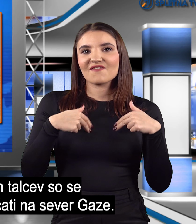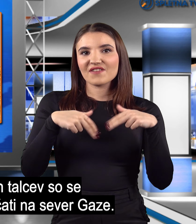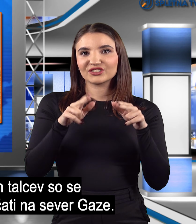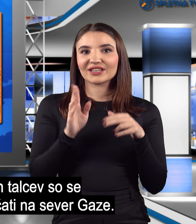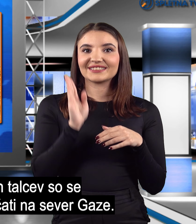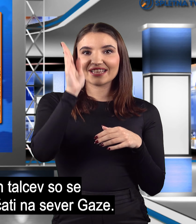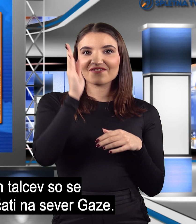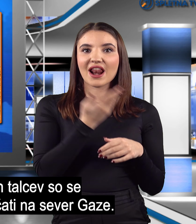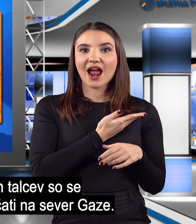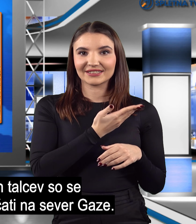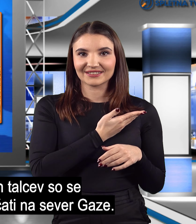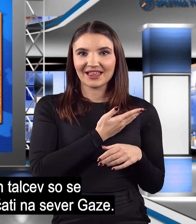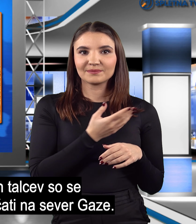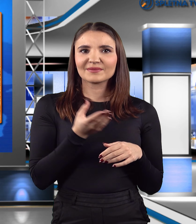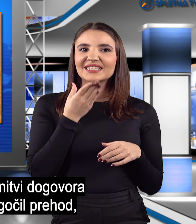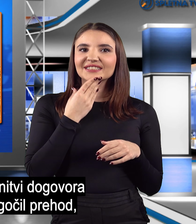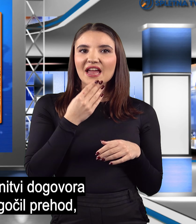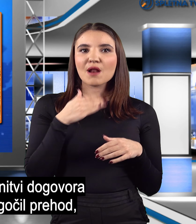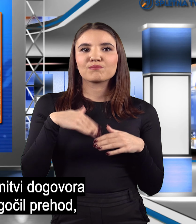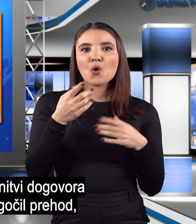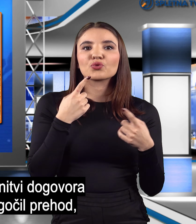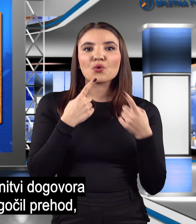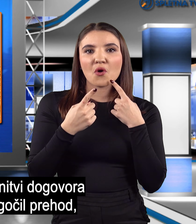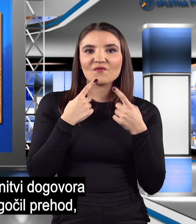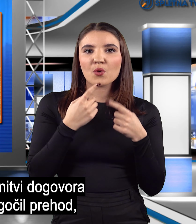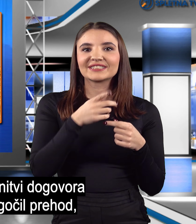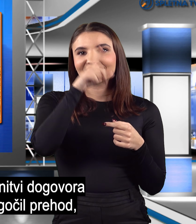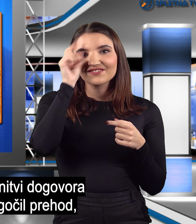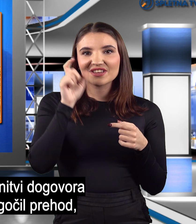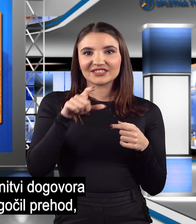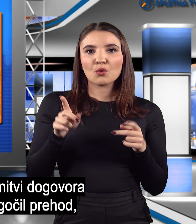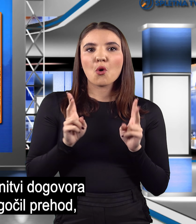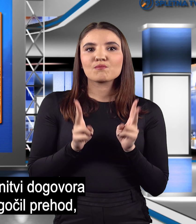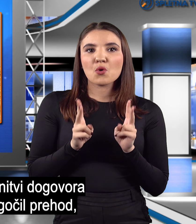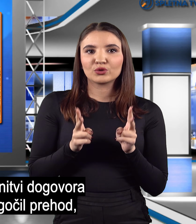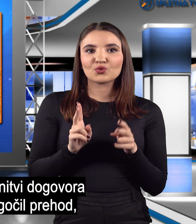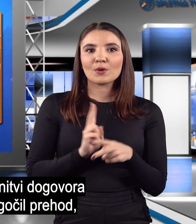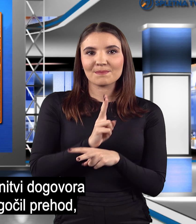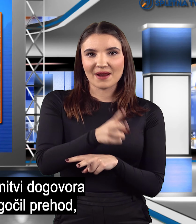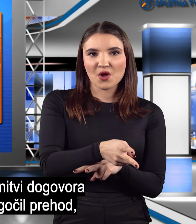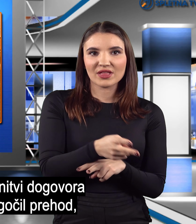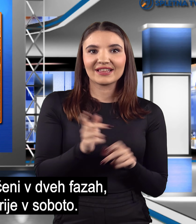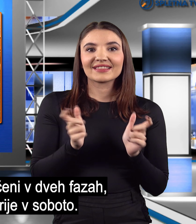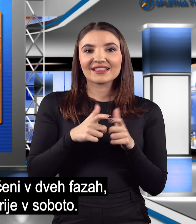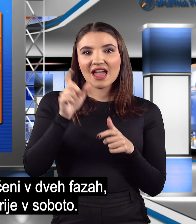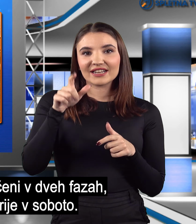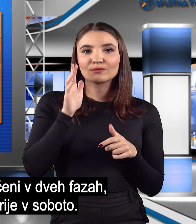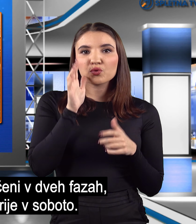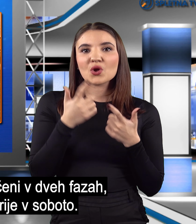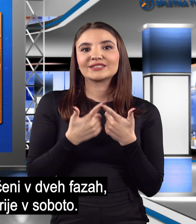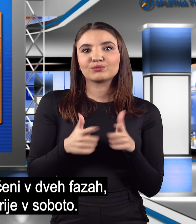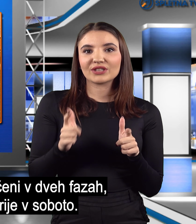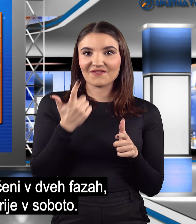Gaze. Izrael je po sklenitvi dogovora civilistom omogočil prehod, talci pa bodo izpuščeni v 2